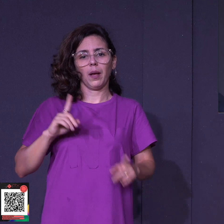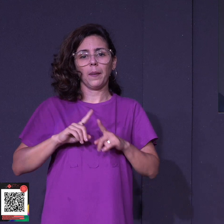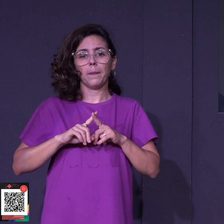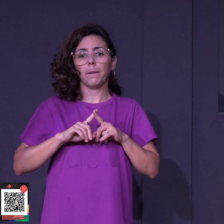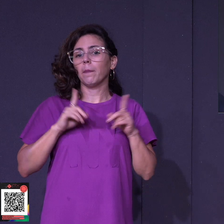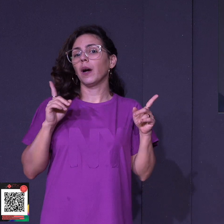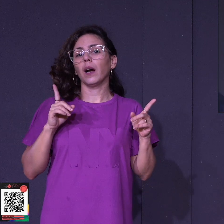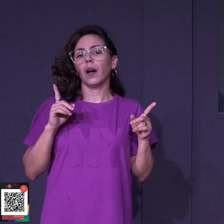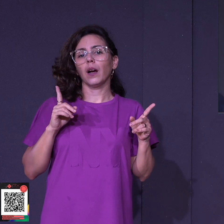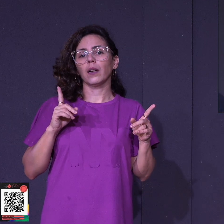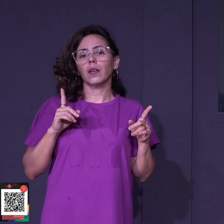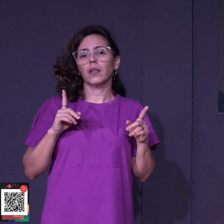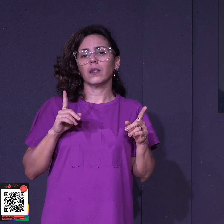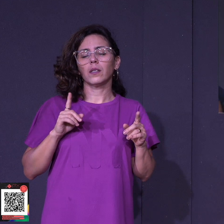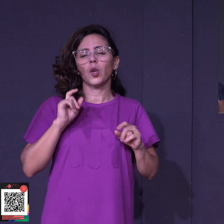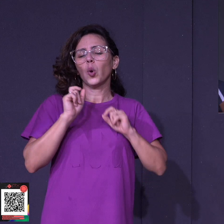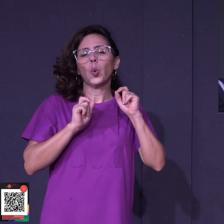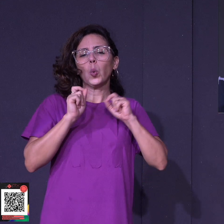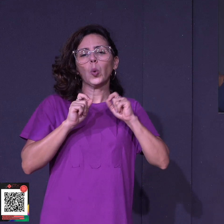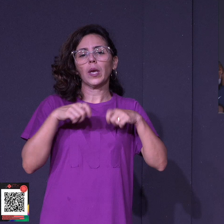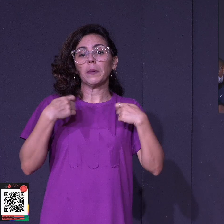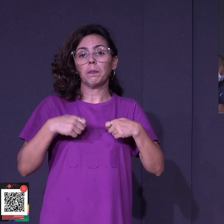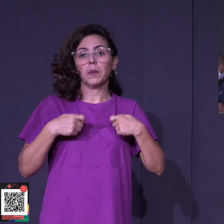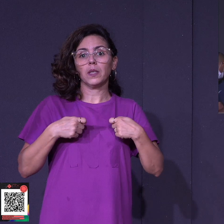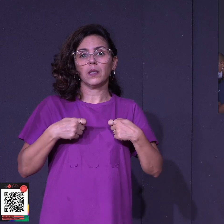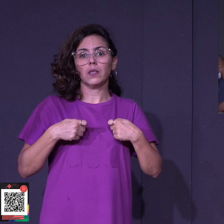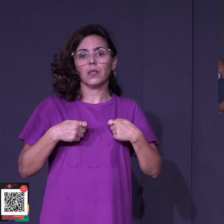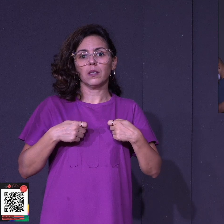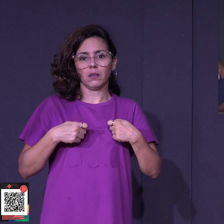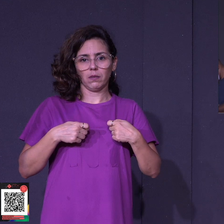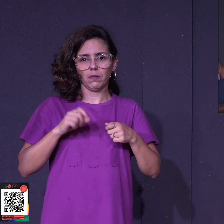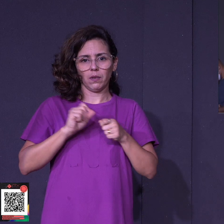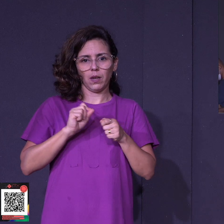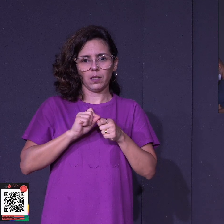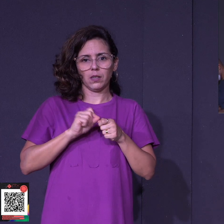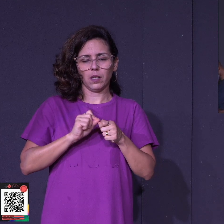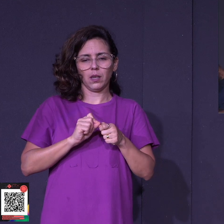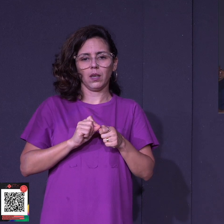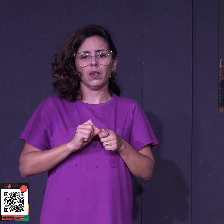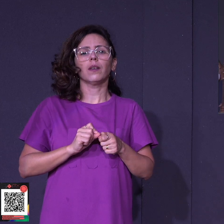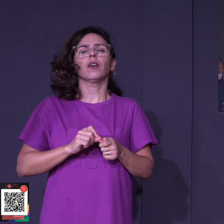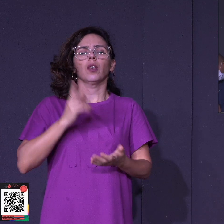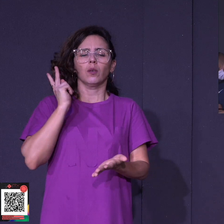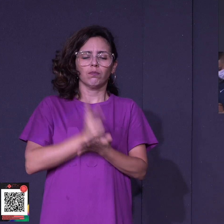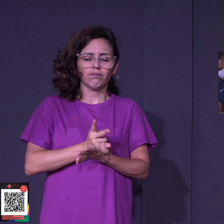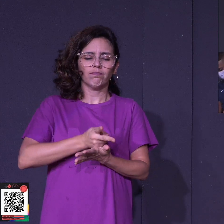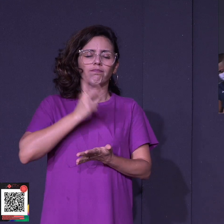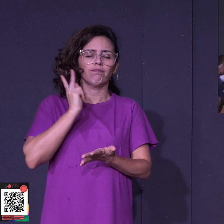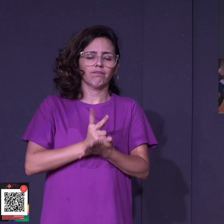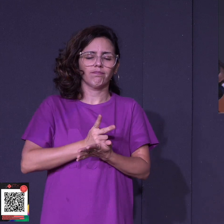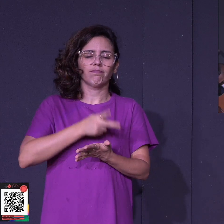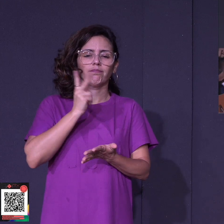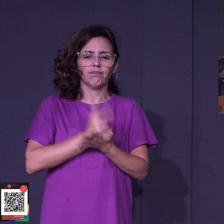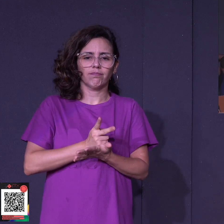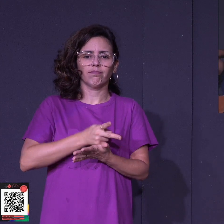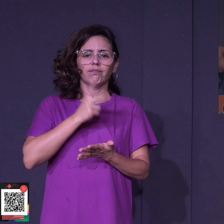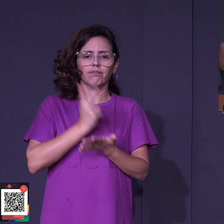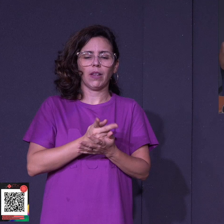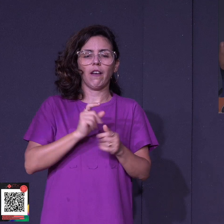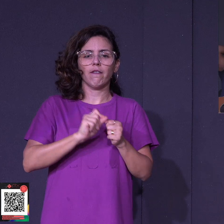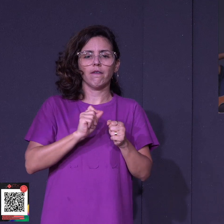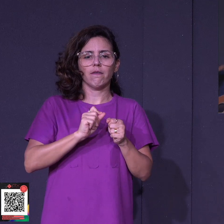eu não desistir do bem que eu tenho que fazer? Não nos cansemos de fazer o bem. Por quê? Porque no